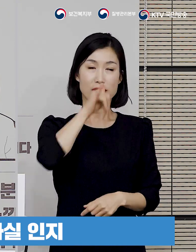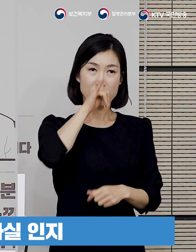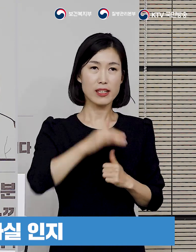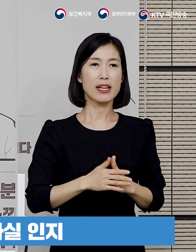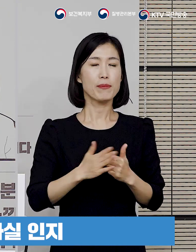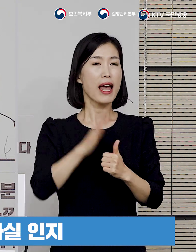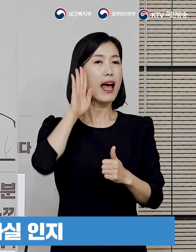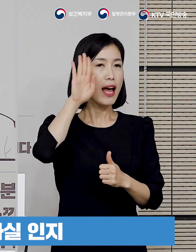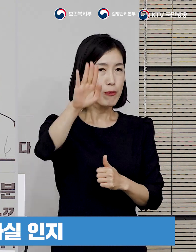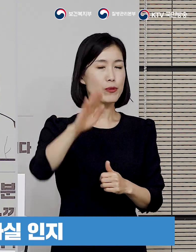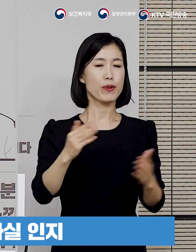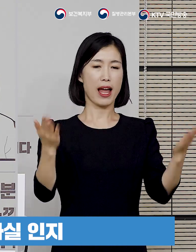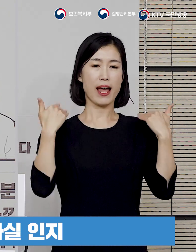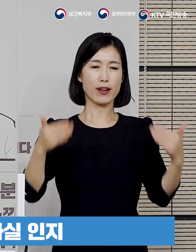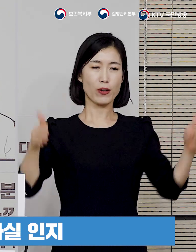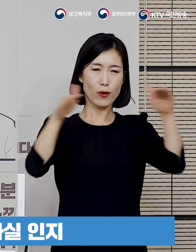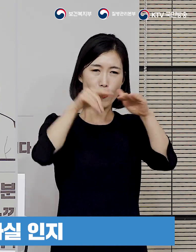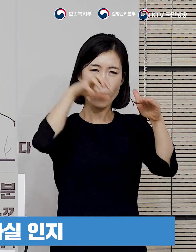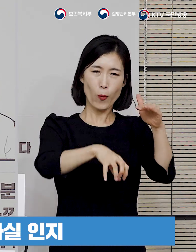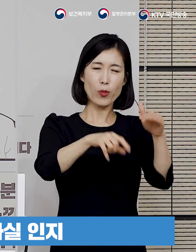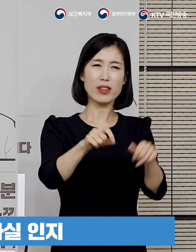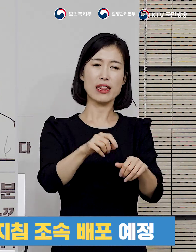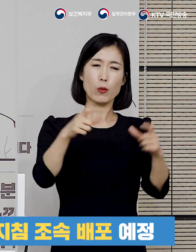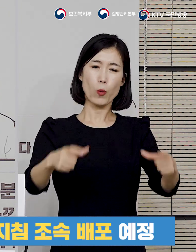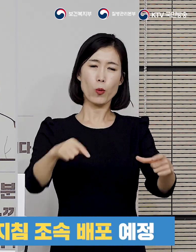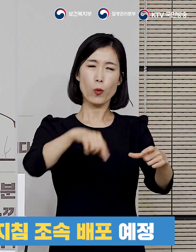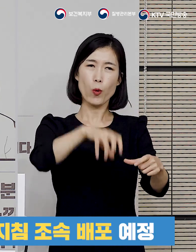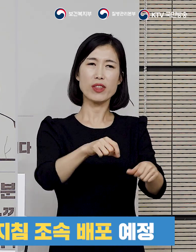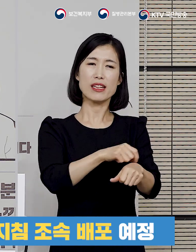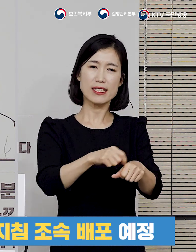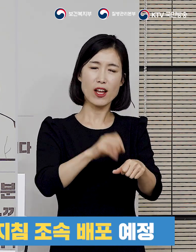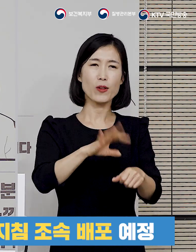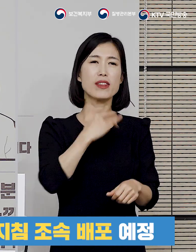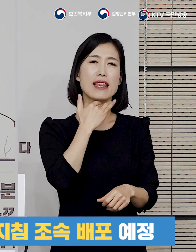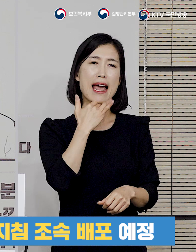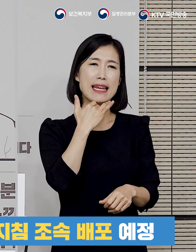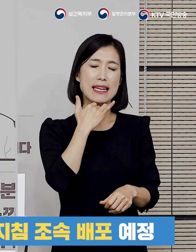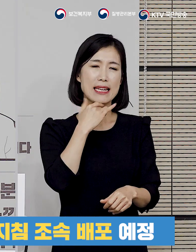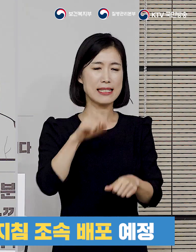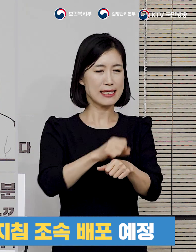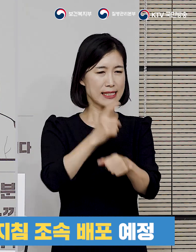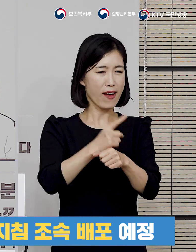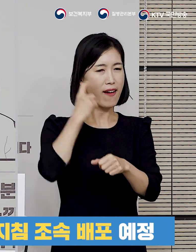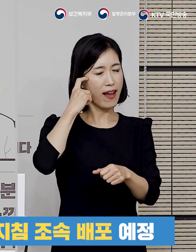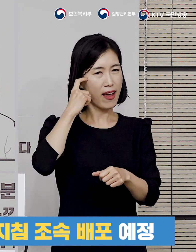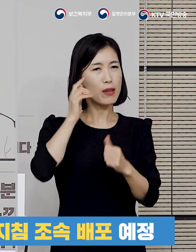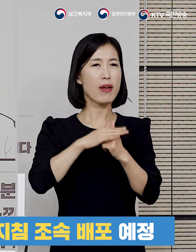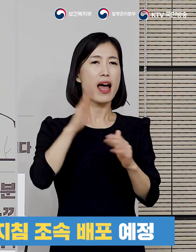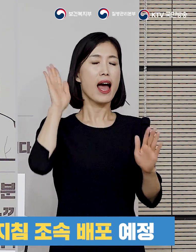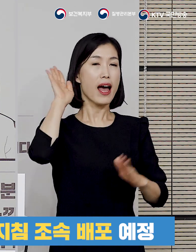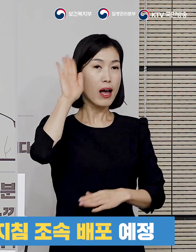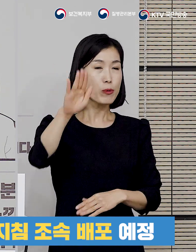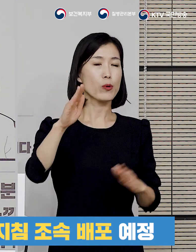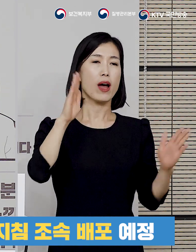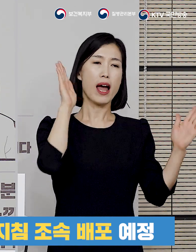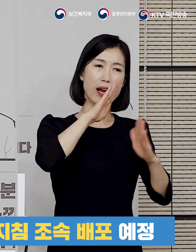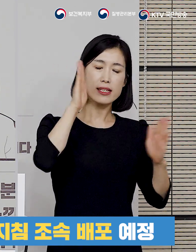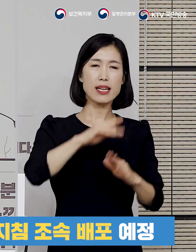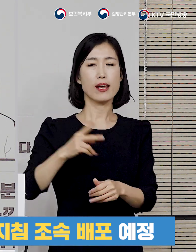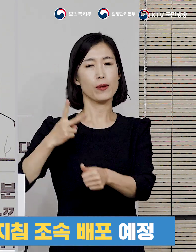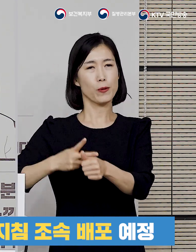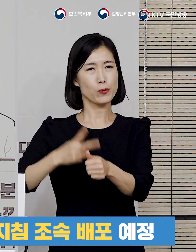사실을 인지하고 있습니다. 앞으로 학교라는 장소적 특성과 연령별 특성을